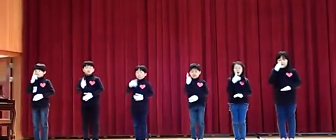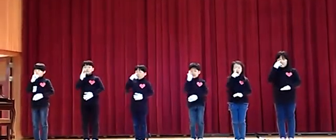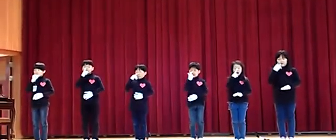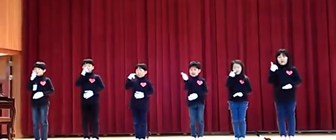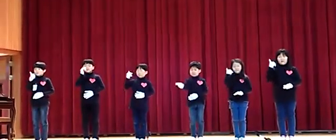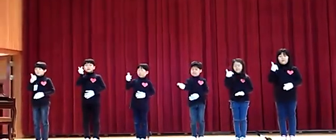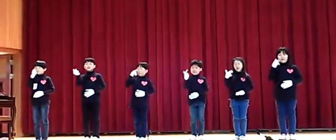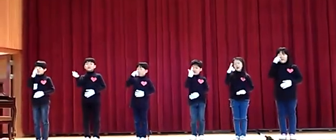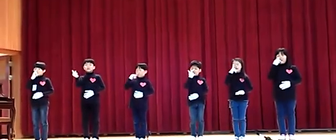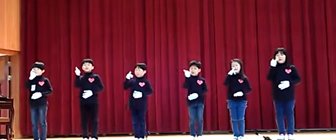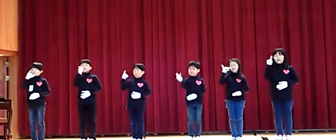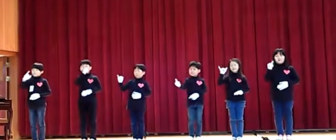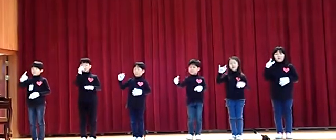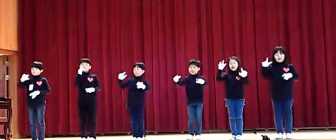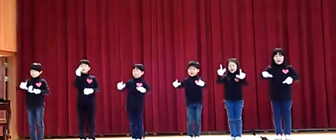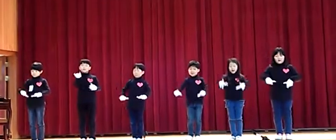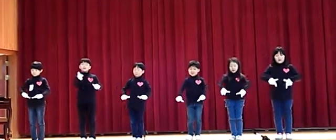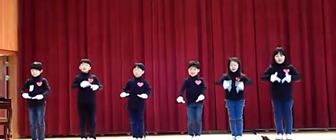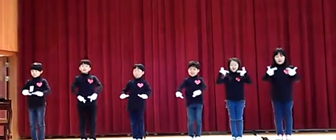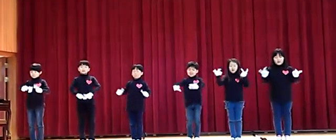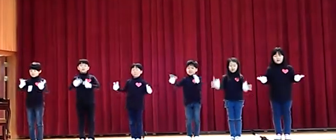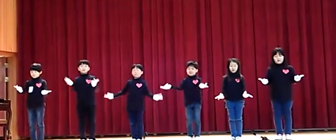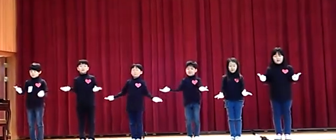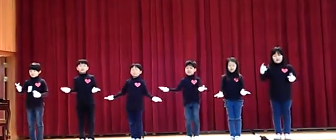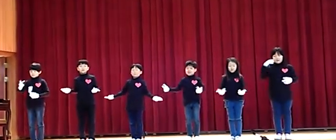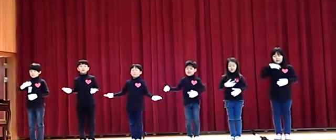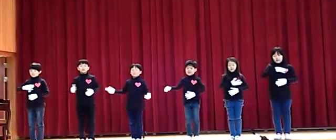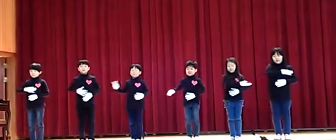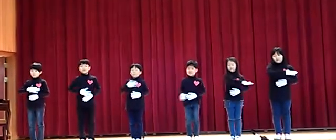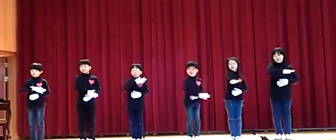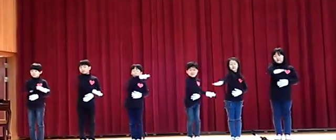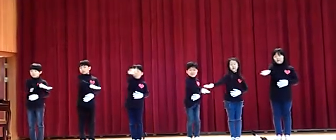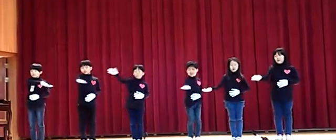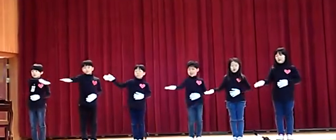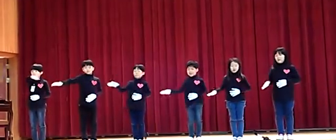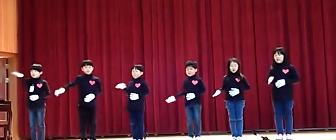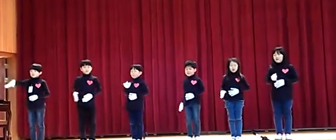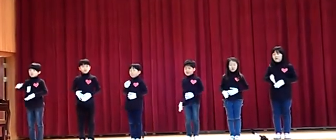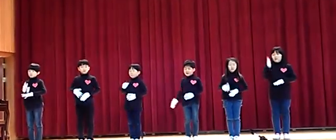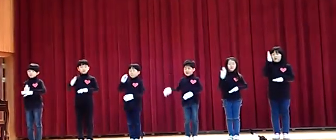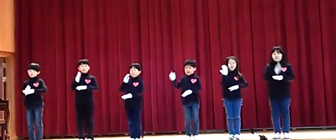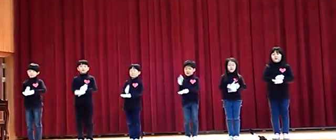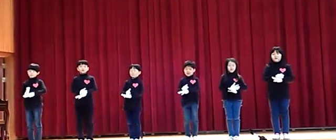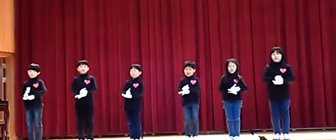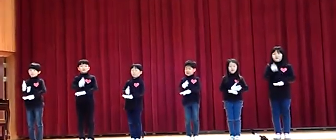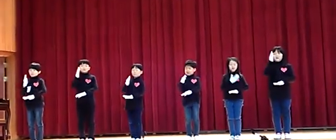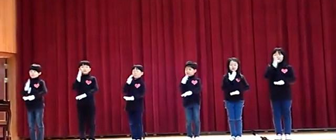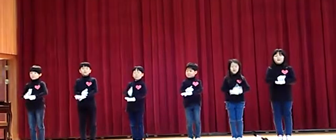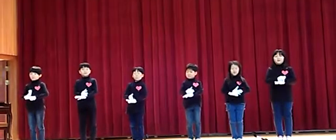아빠 엄마 아니에요 우리가 더 고마워요